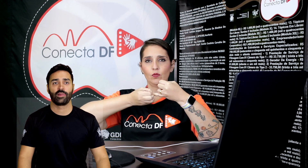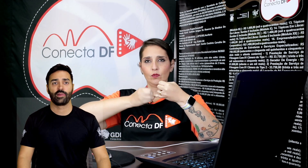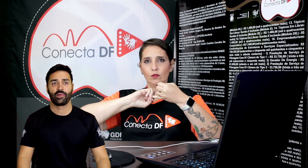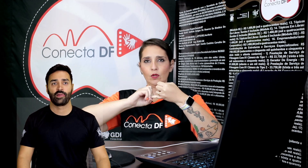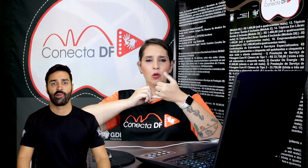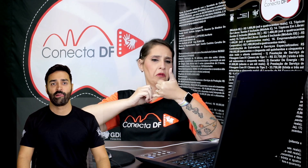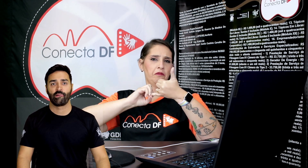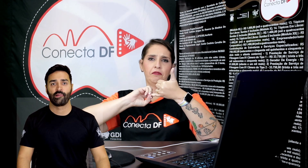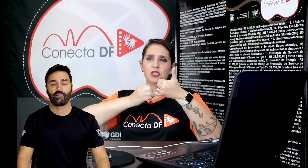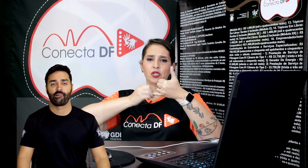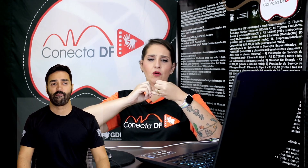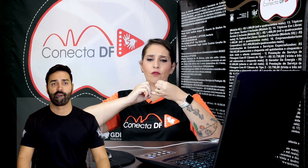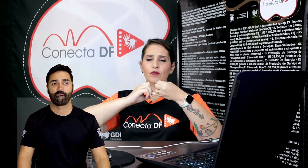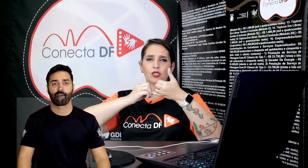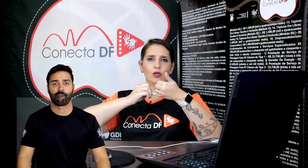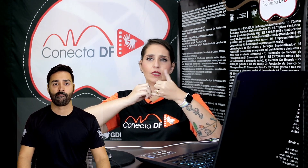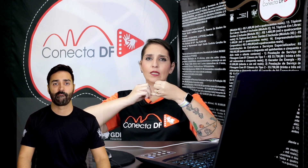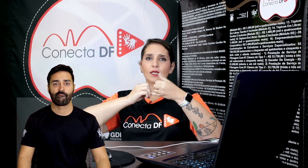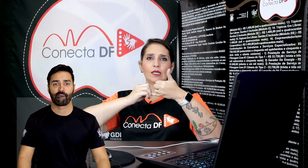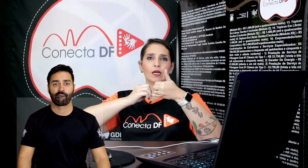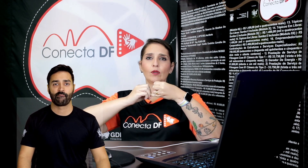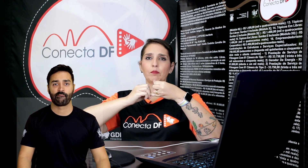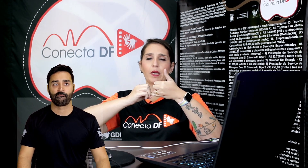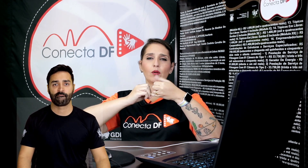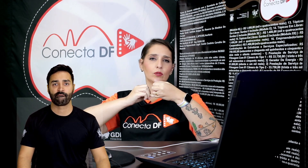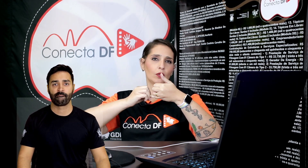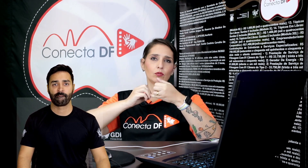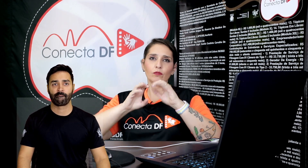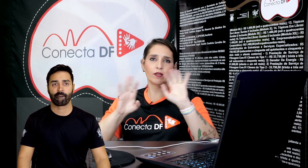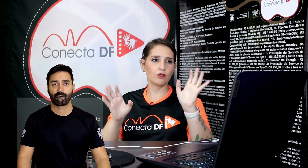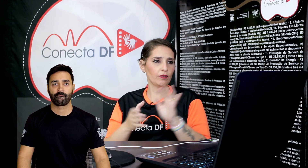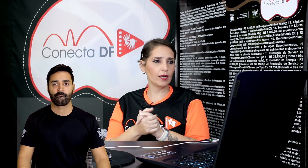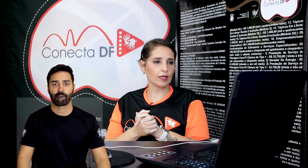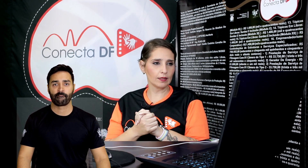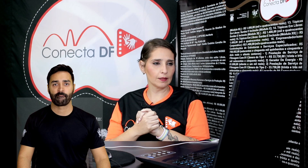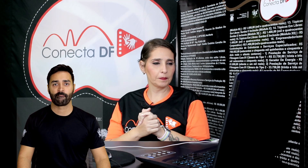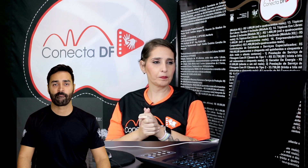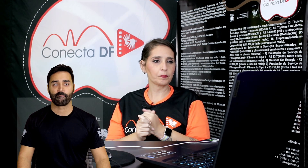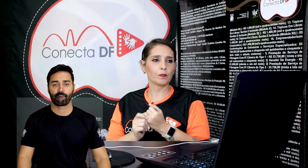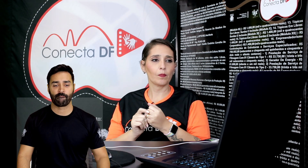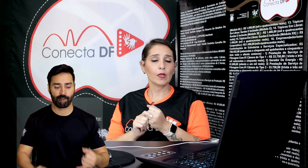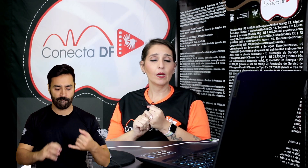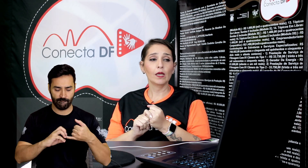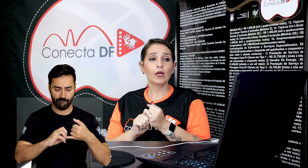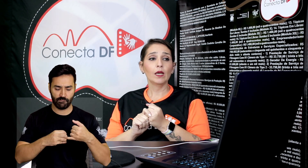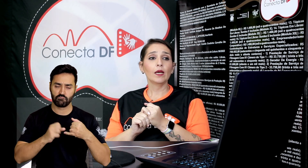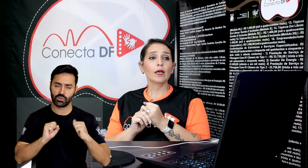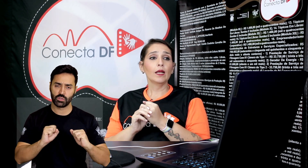Feijão. Feijão ou feijão, esse dedão em pé ou não faz diferença.